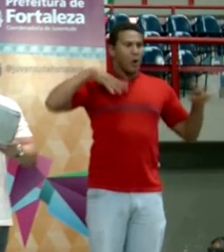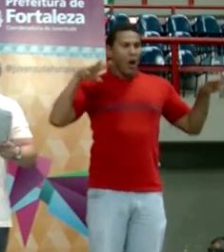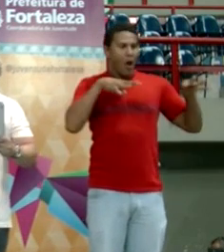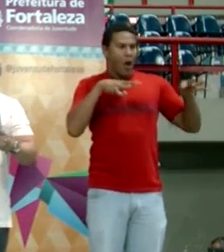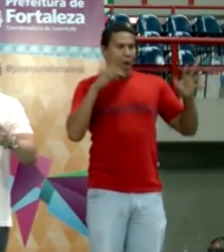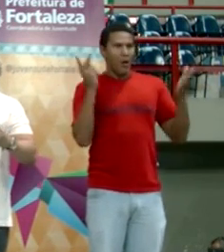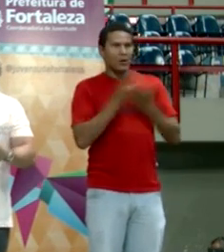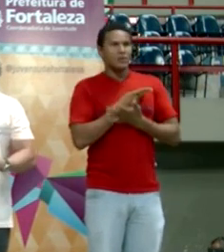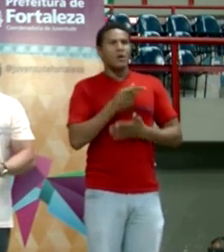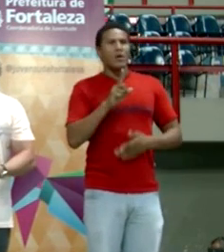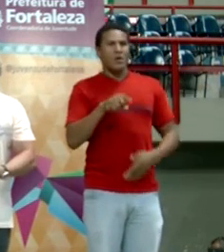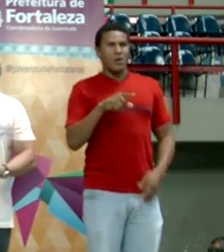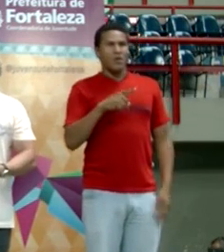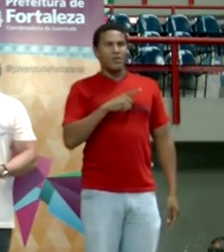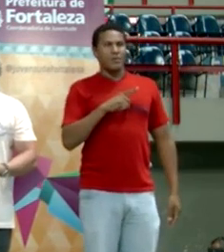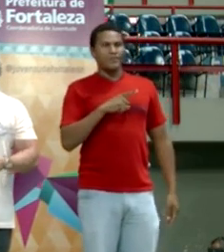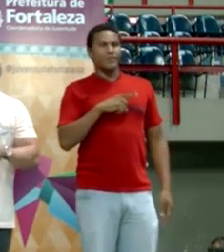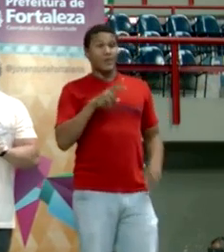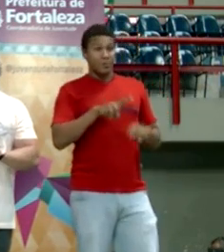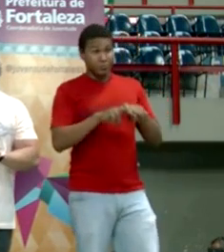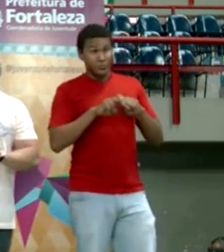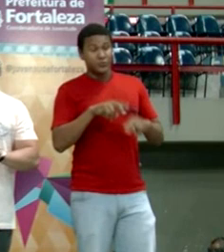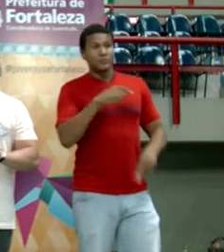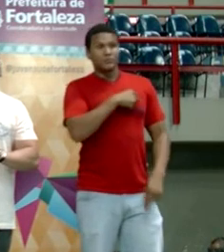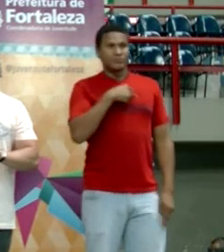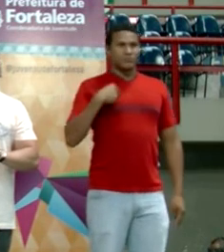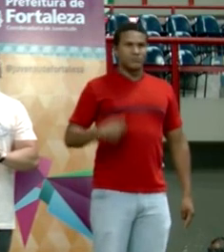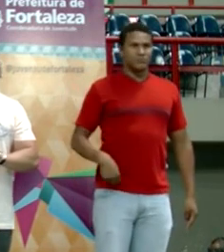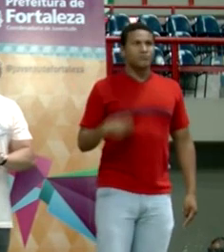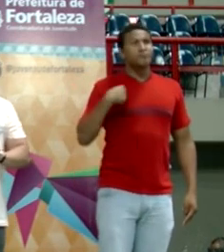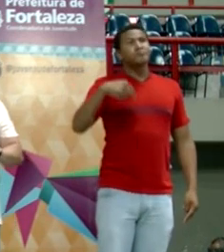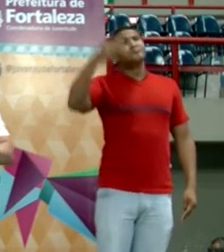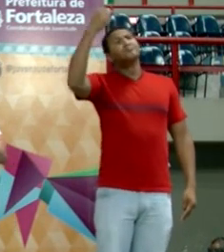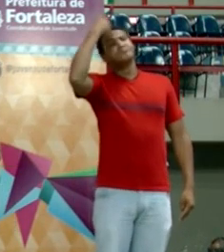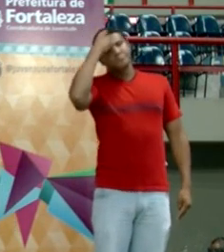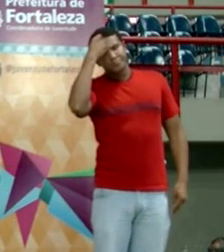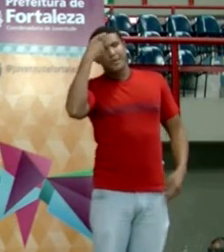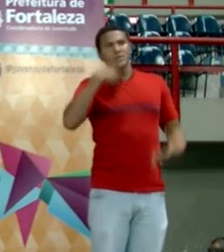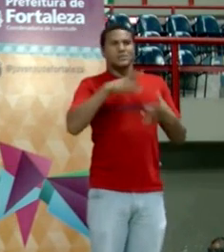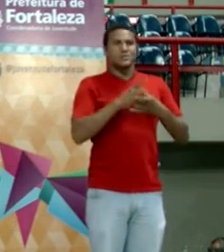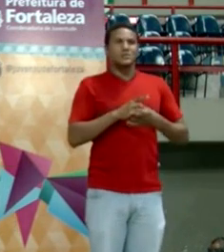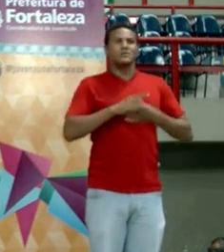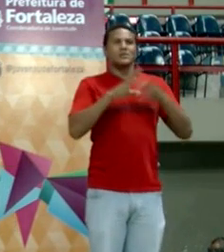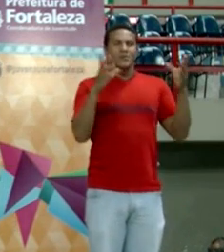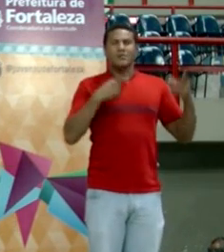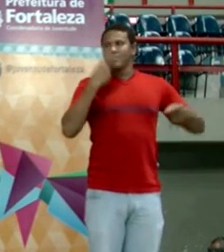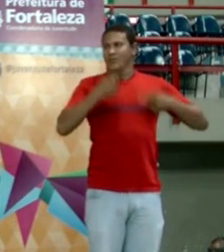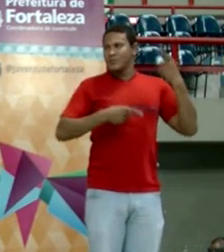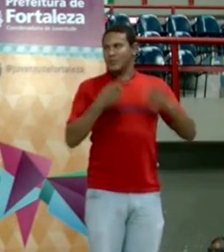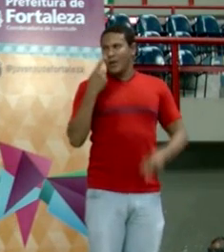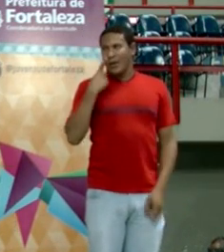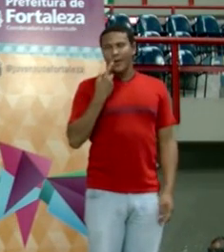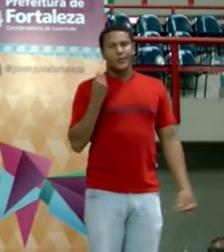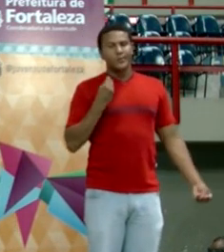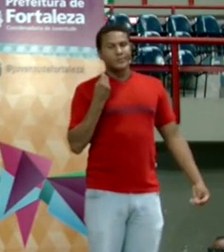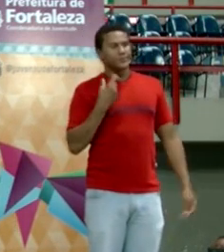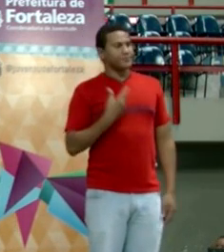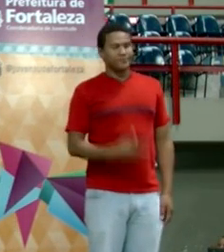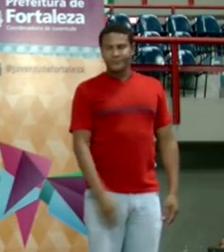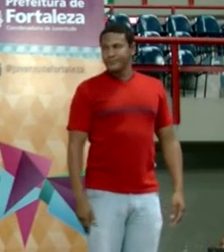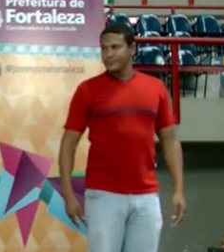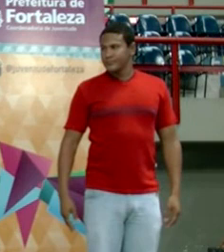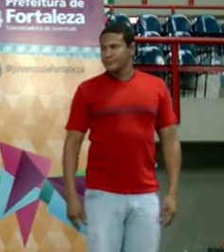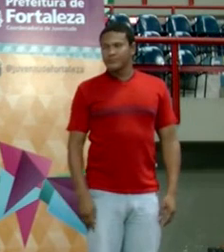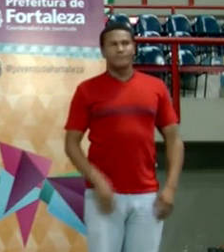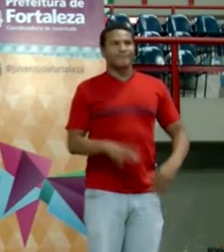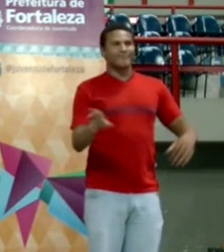tá? Então, o chinês pensou que ia ter uma abertura política e foi às ruas protestar. Olha como é que ele foi recebido.